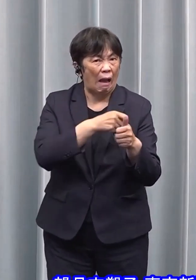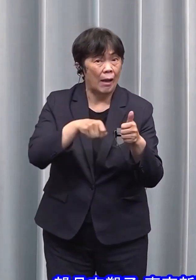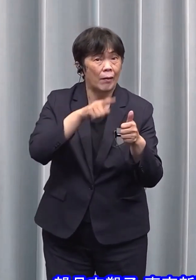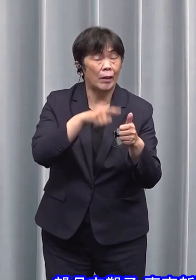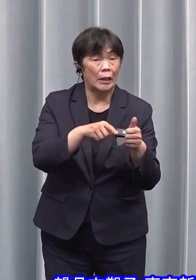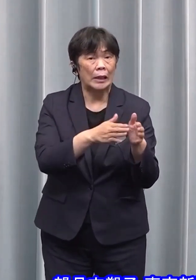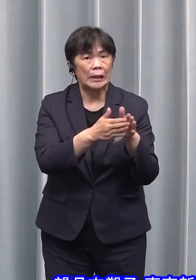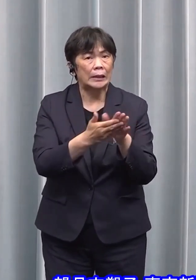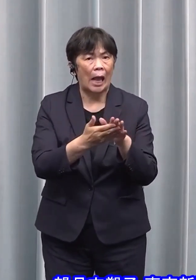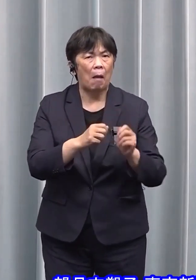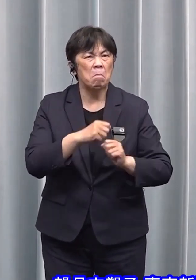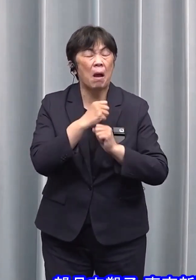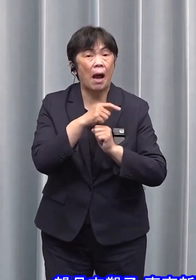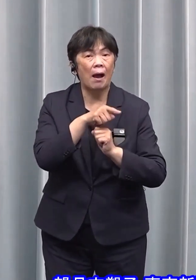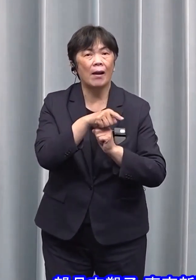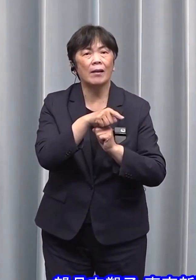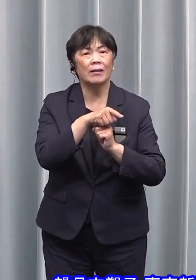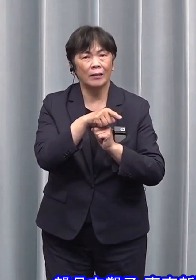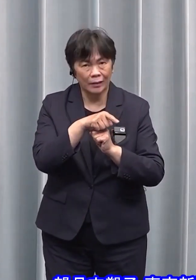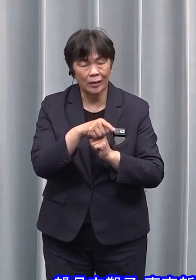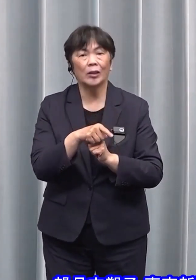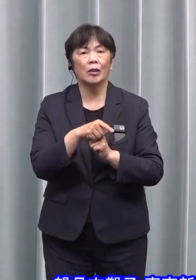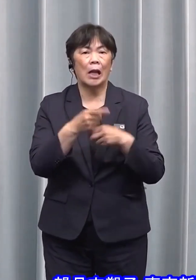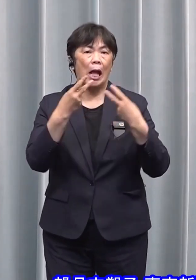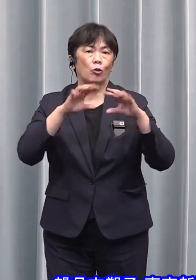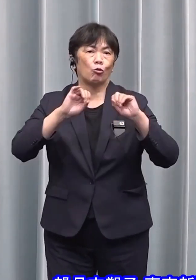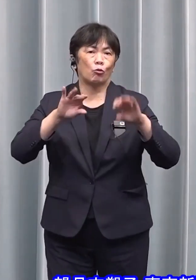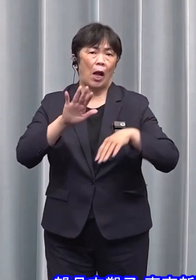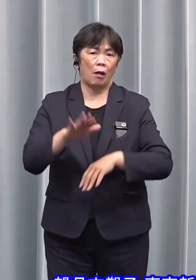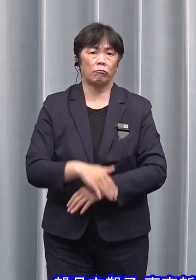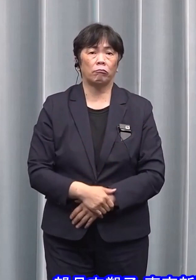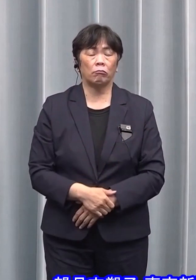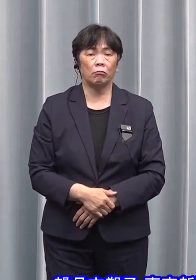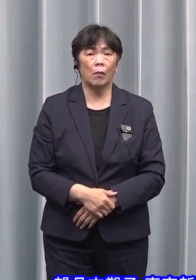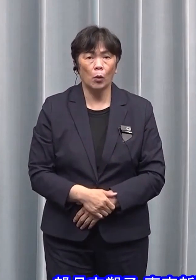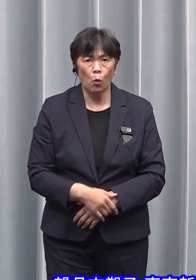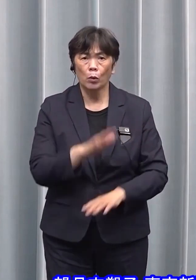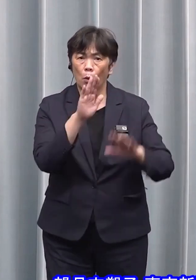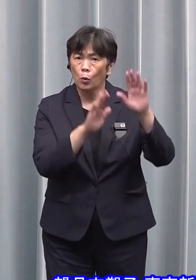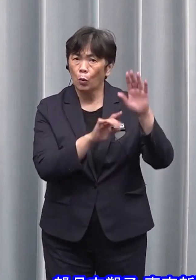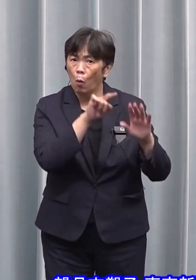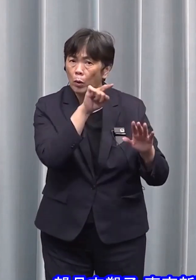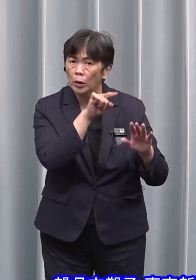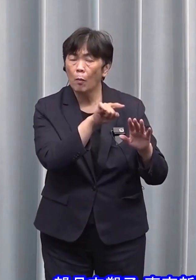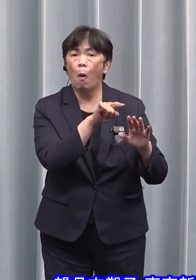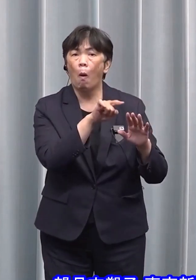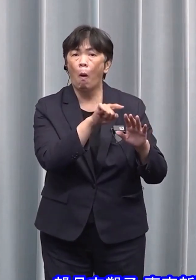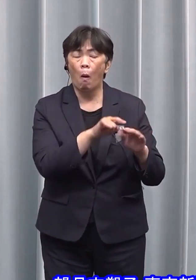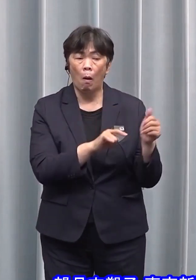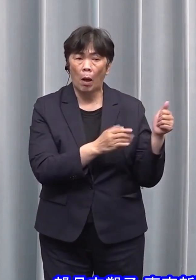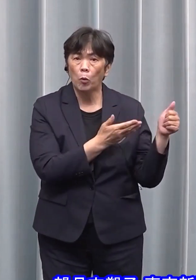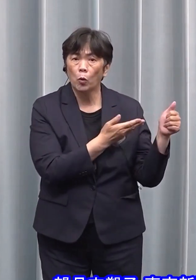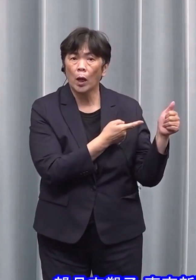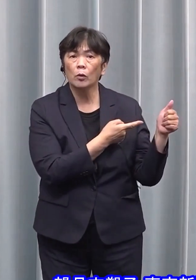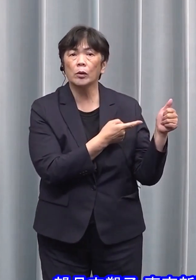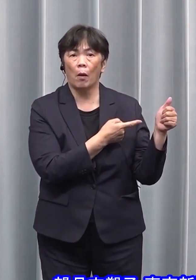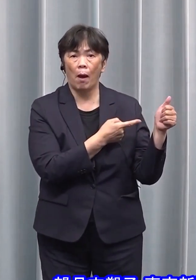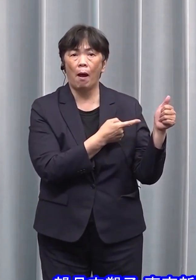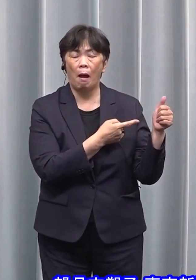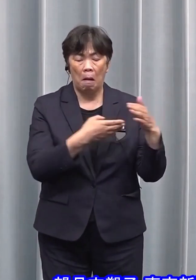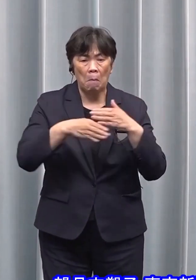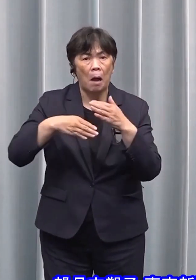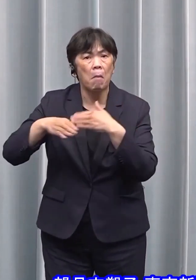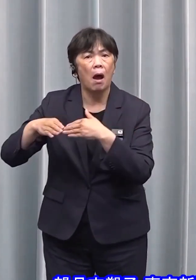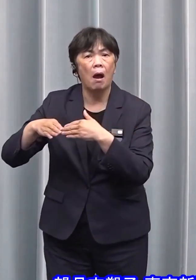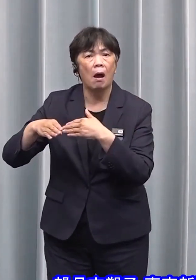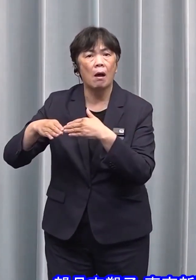になるというような、まあ、残忍なニュースが相次いでおります。こういったところにも、まあ、官房長官としては、退去令書が出る